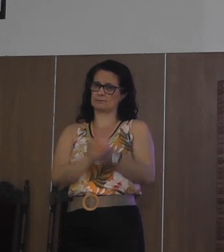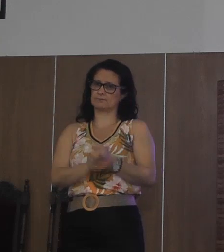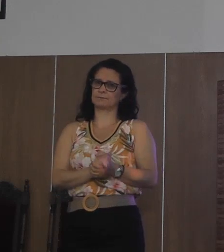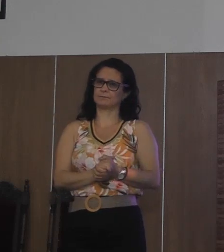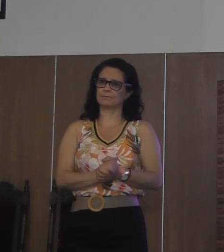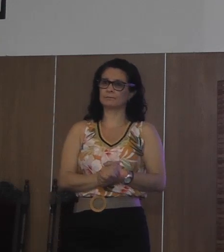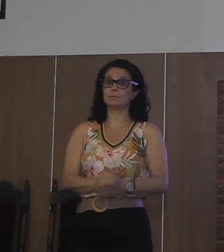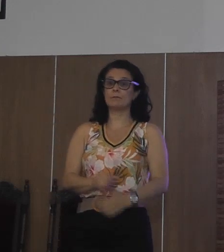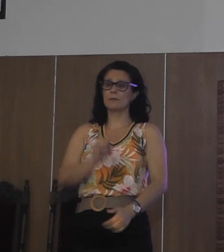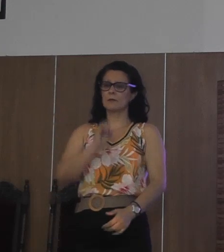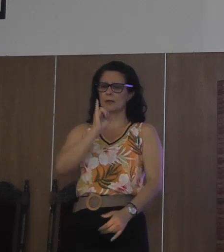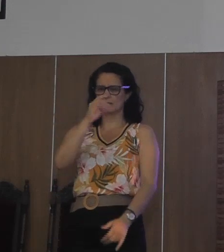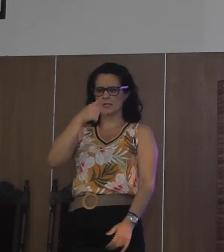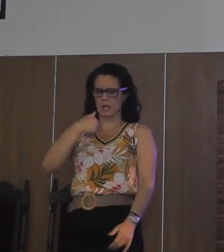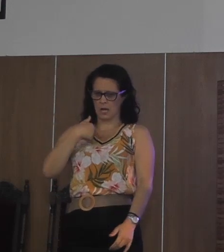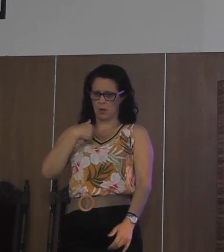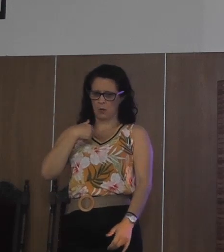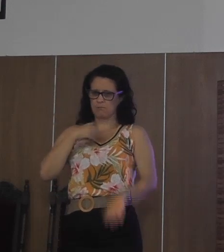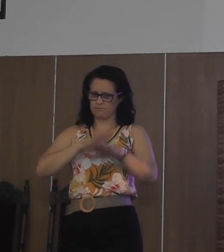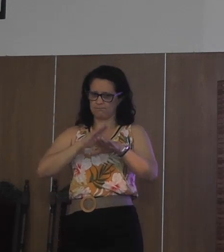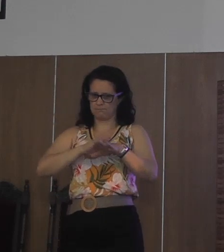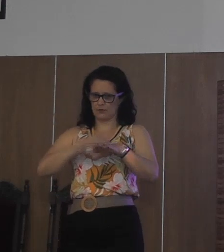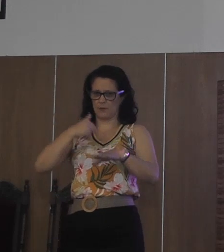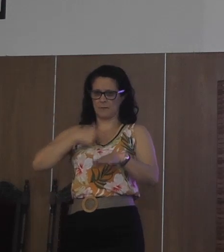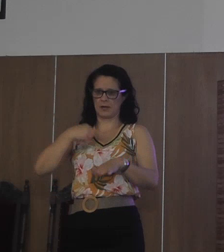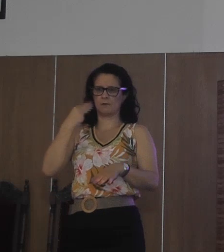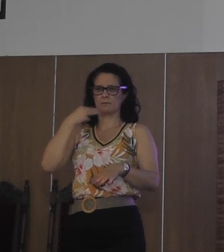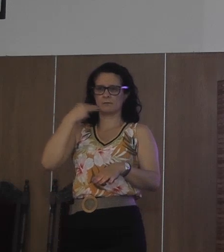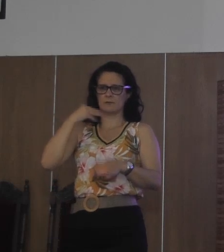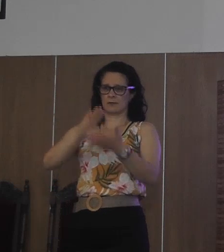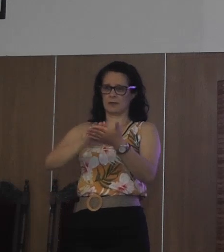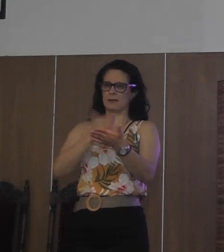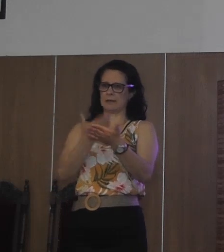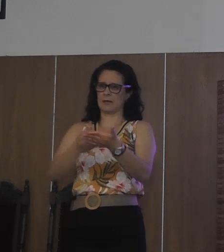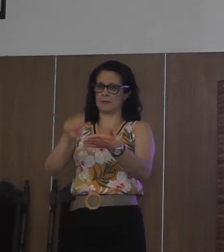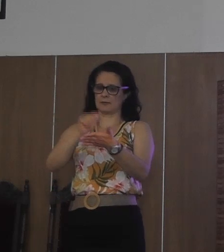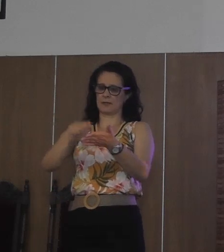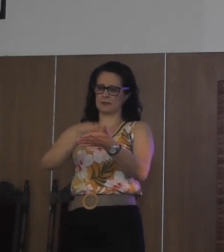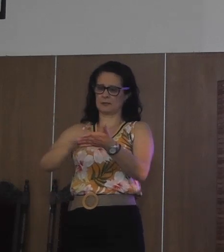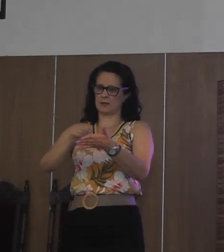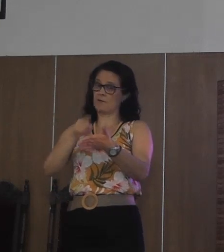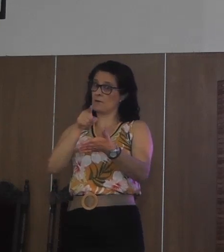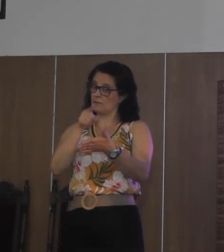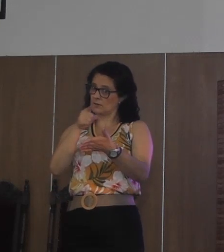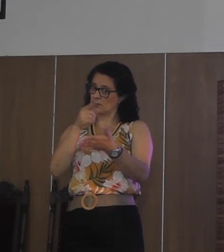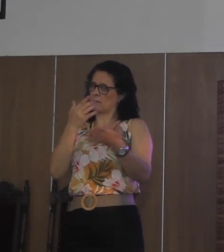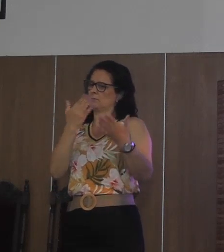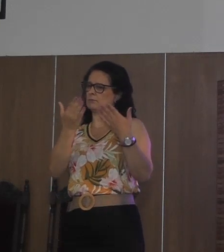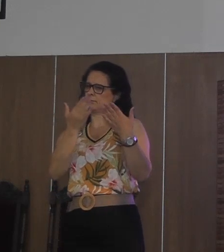Aquilo que eu digo pode ser refutado, contestado. Agora, o que Deus diz não pode. Pera lá.